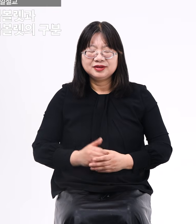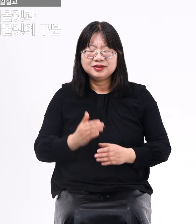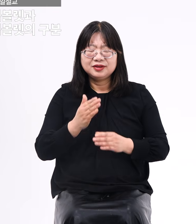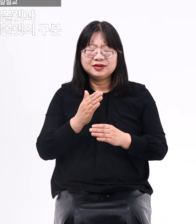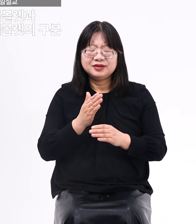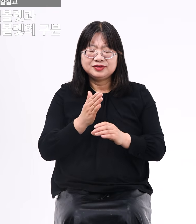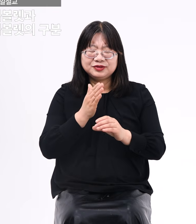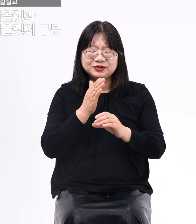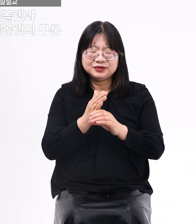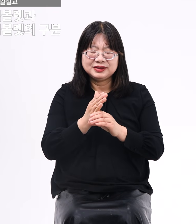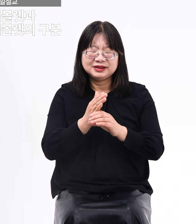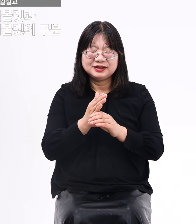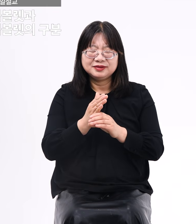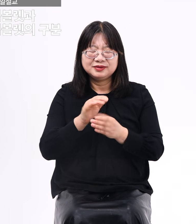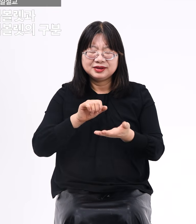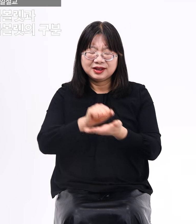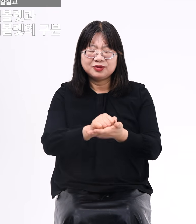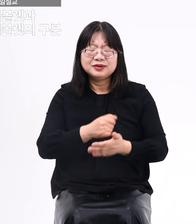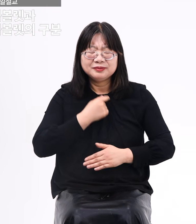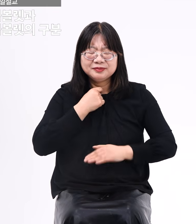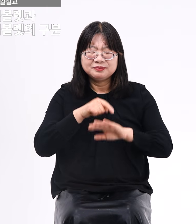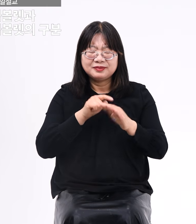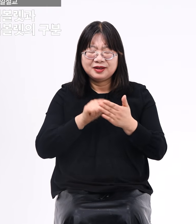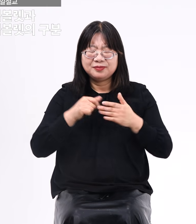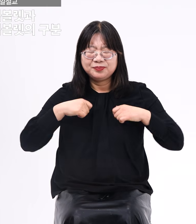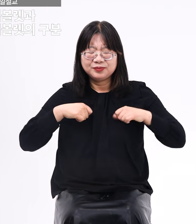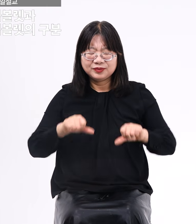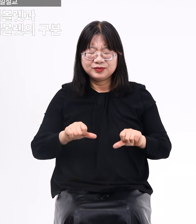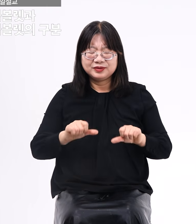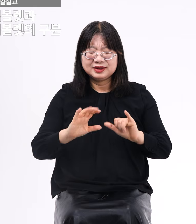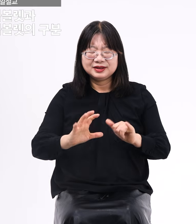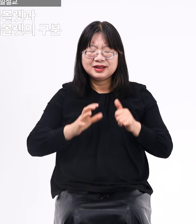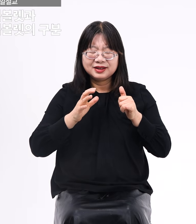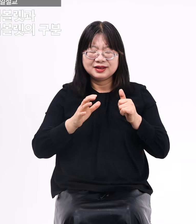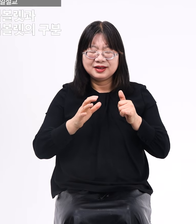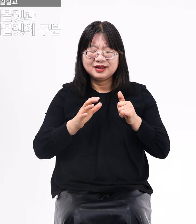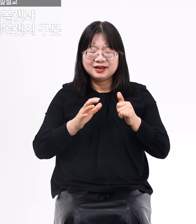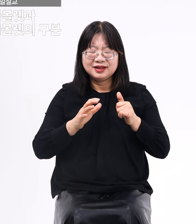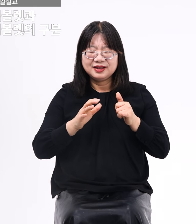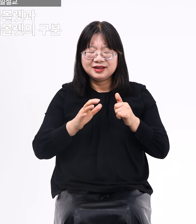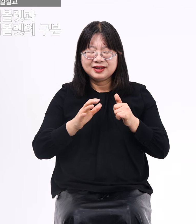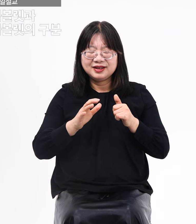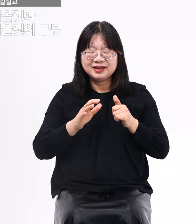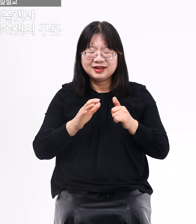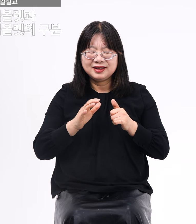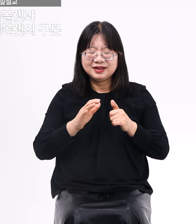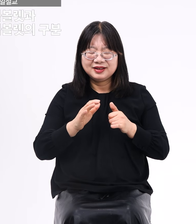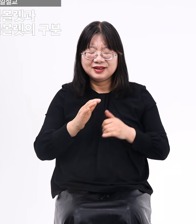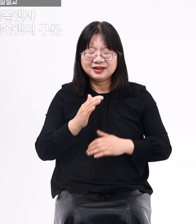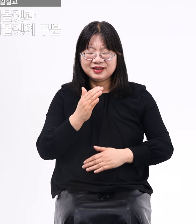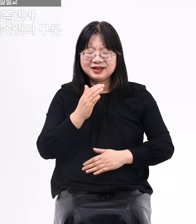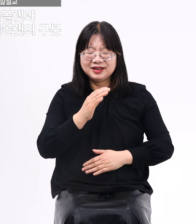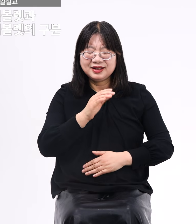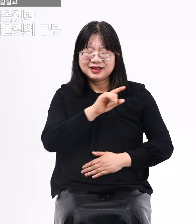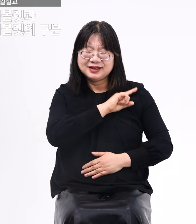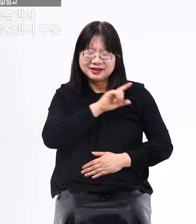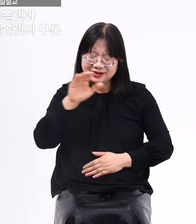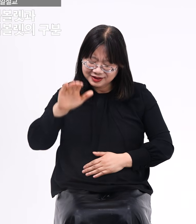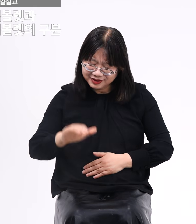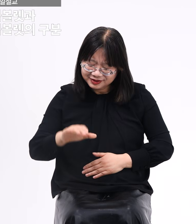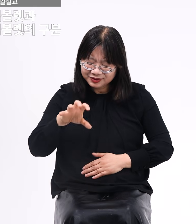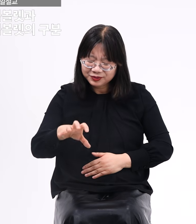중심성을 내려놓고 이 땅의 낮은 곳으로 찾아오신 예수님의 자취를